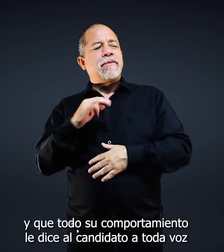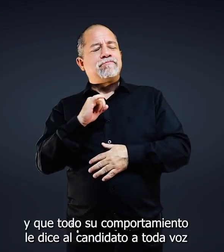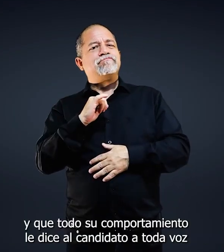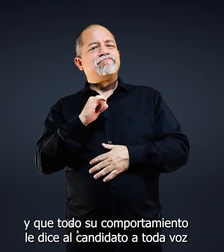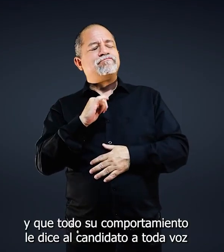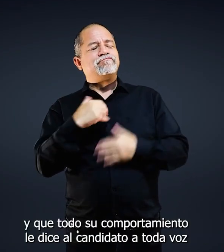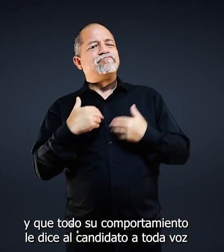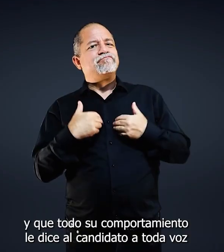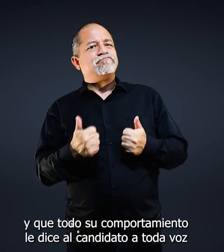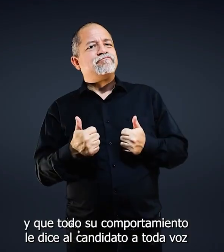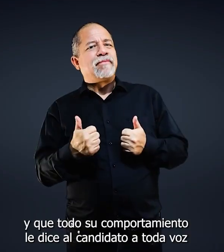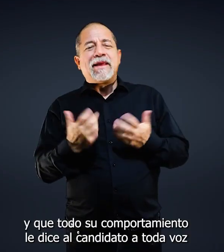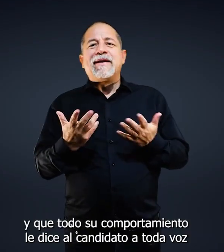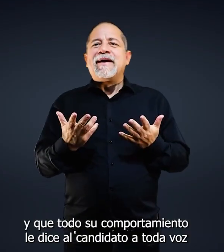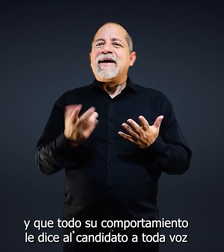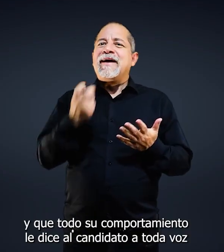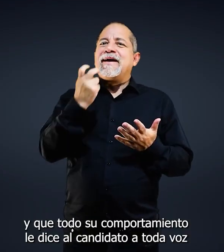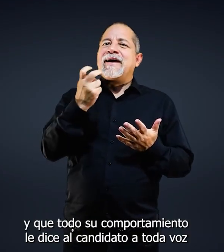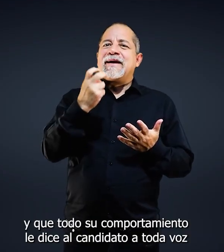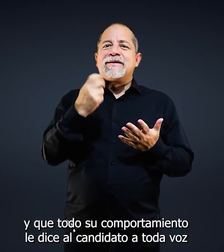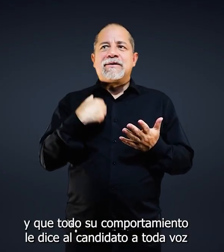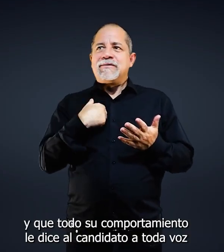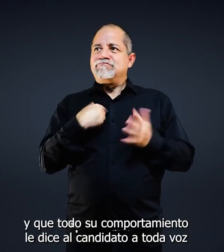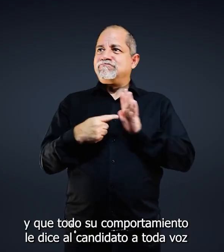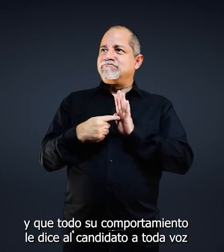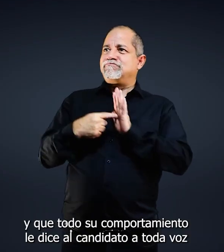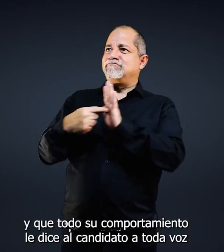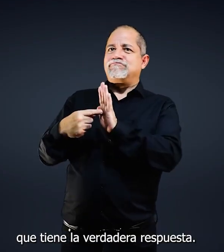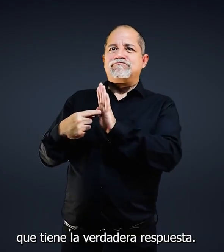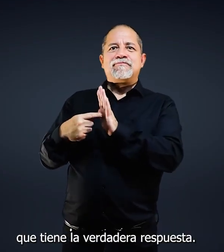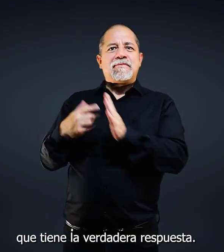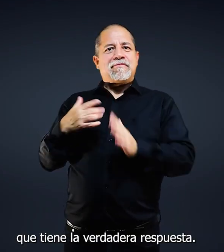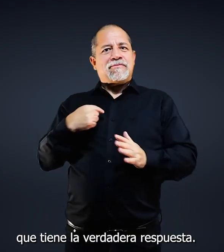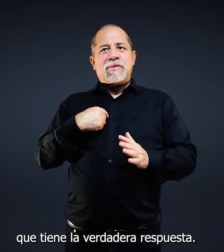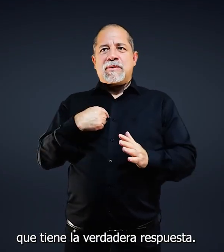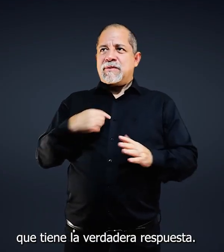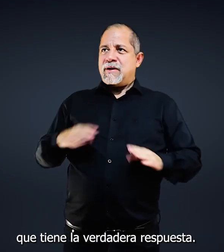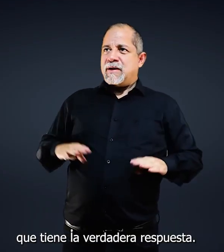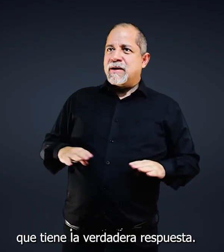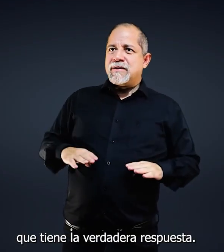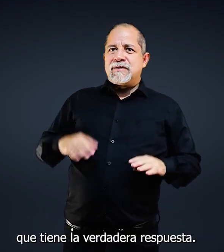que todo su comportamiento le dice al candidato a toda voz que tiene la verdadera respuesta,